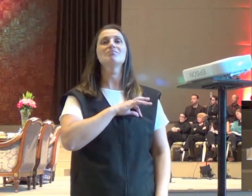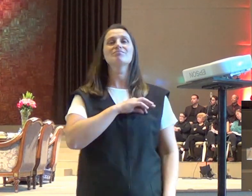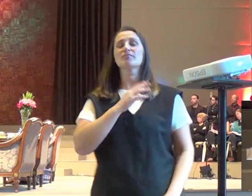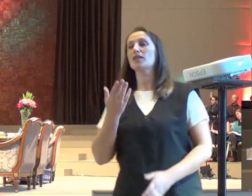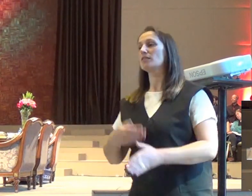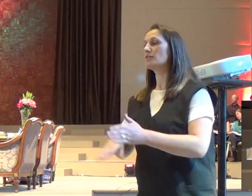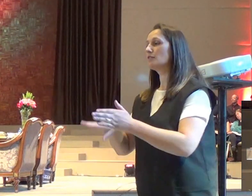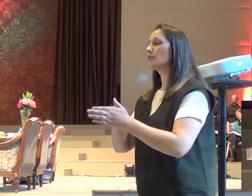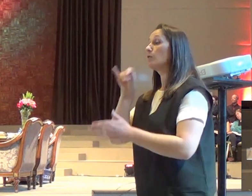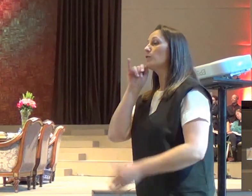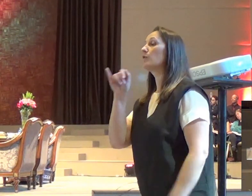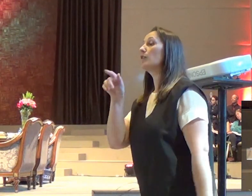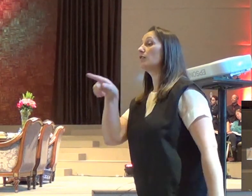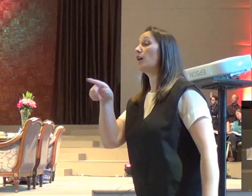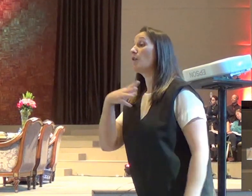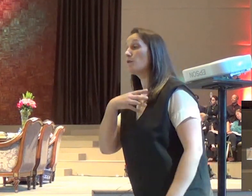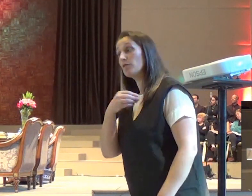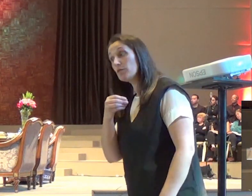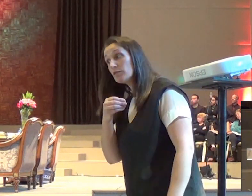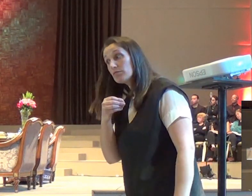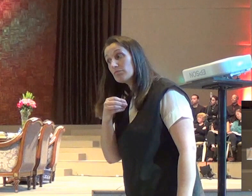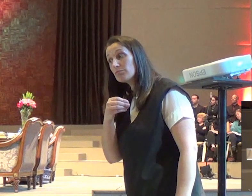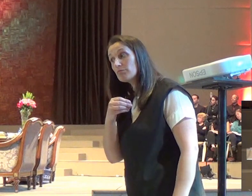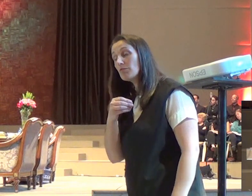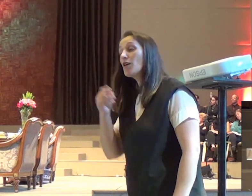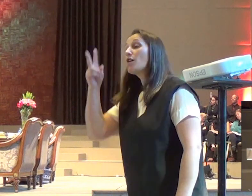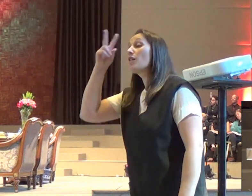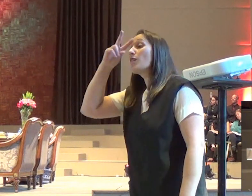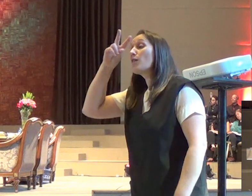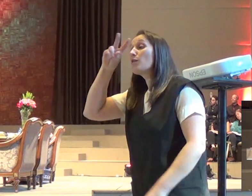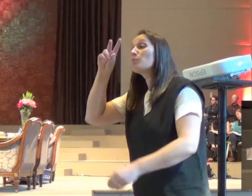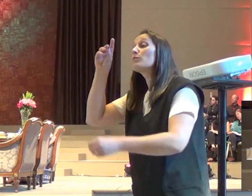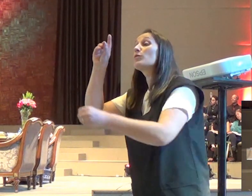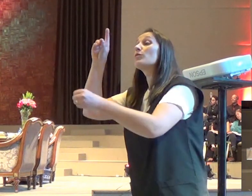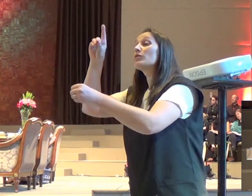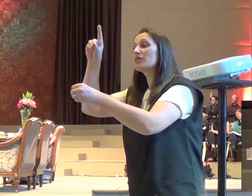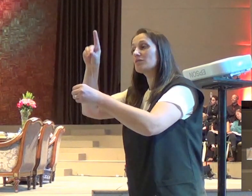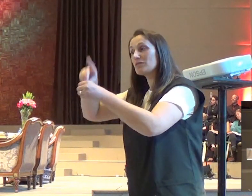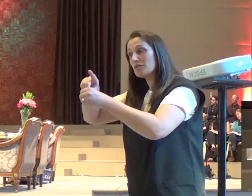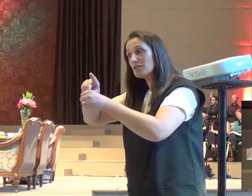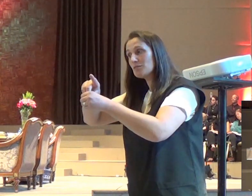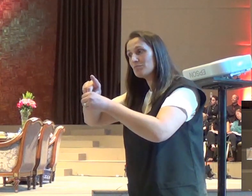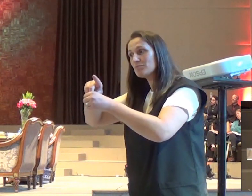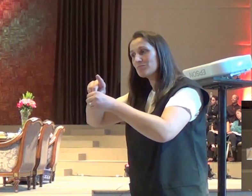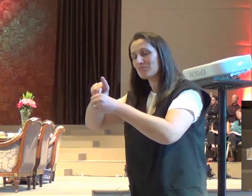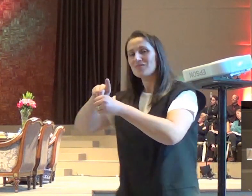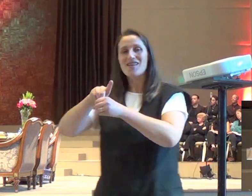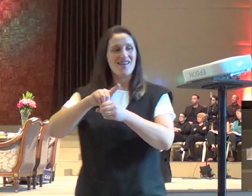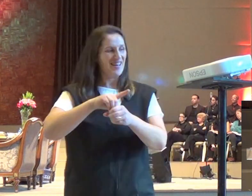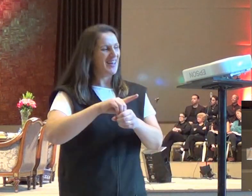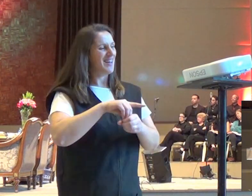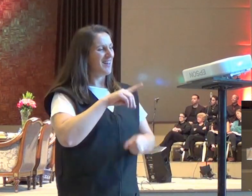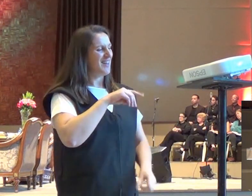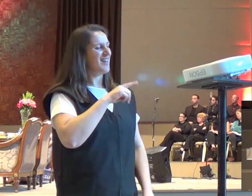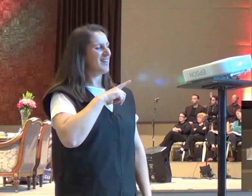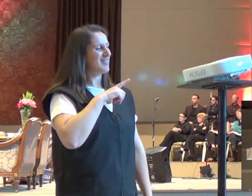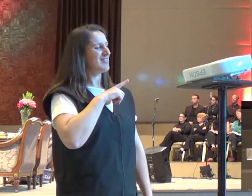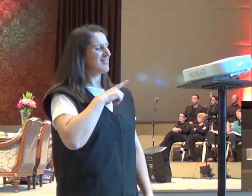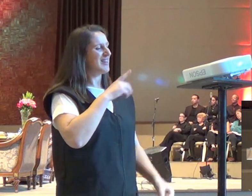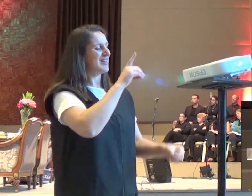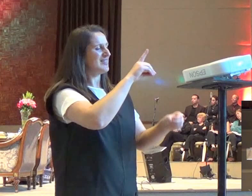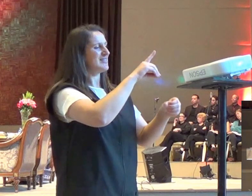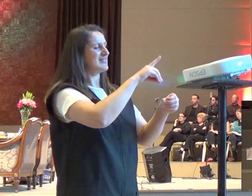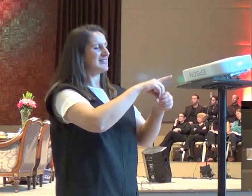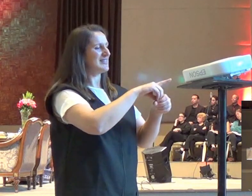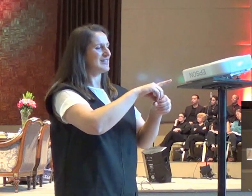ele e disse assim, bom, filho, você lembrou do dízimo? Ele disse, é pai, tem esse negócio do dízimo. Não, não